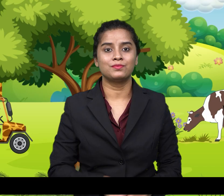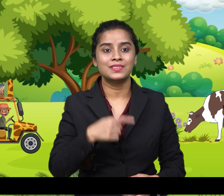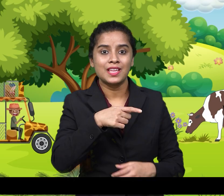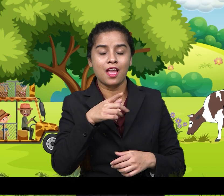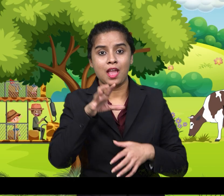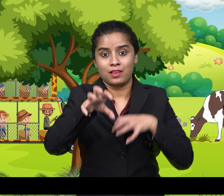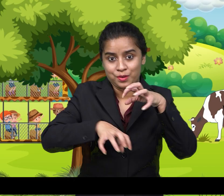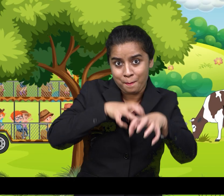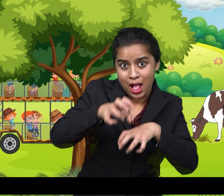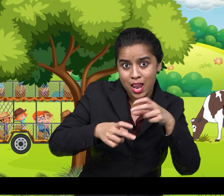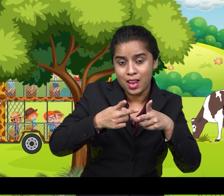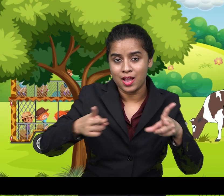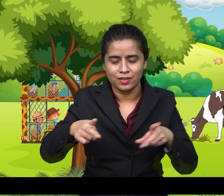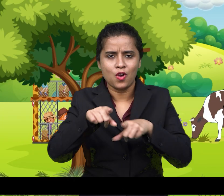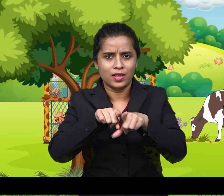गाय,